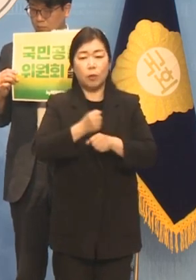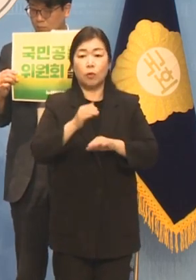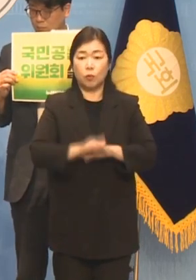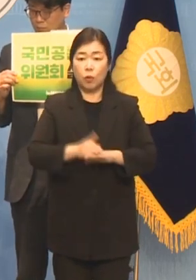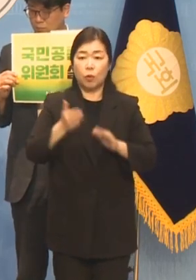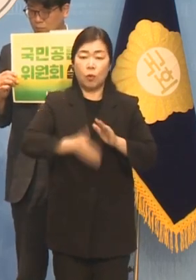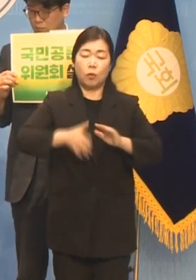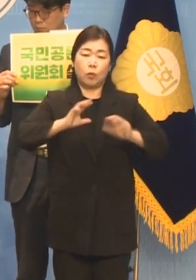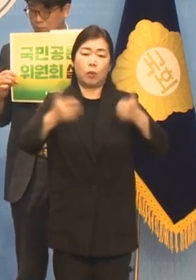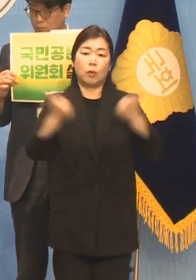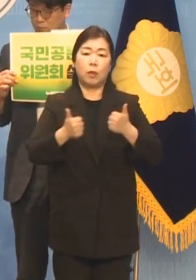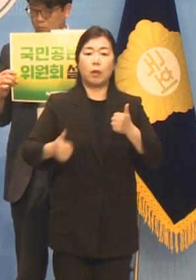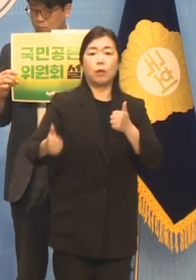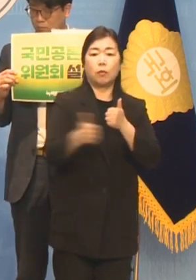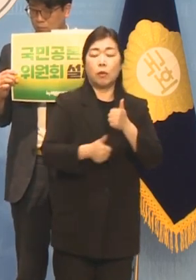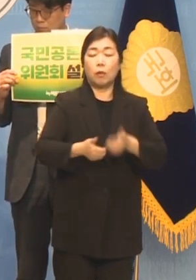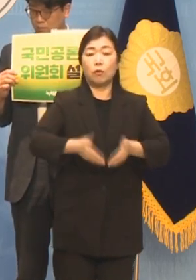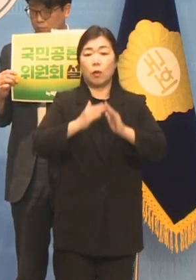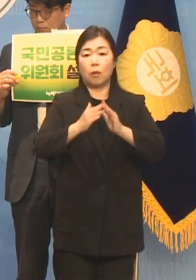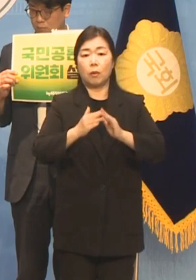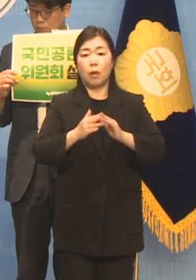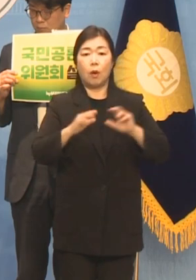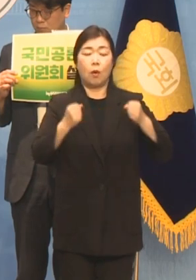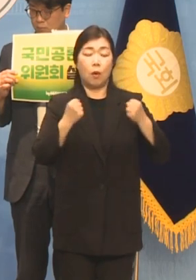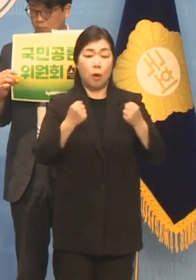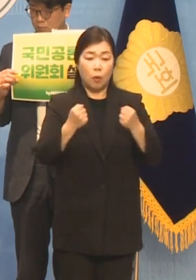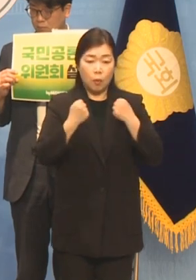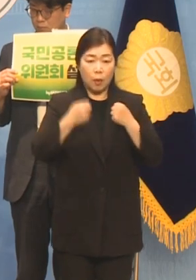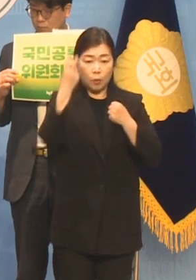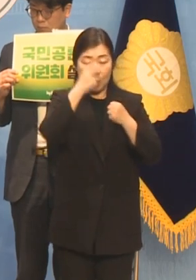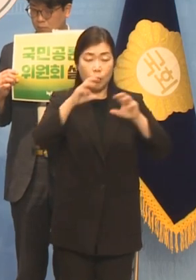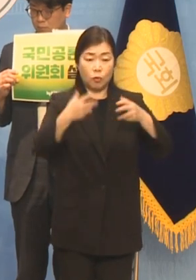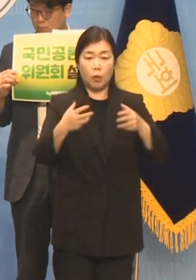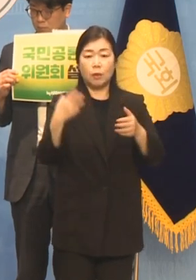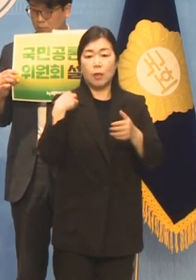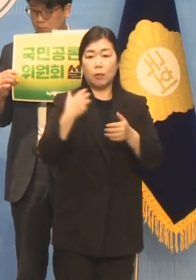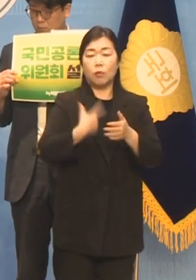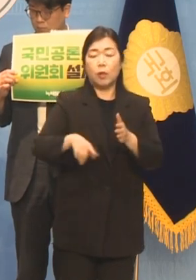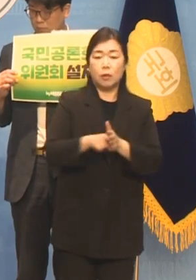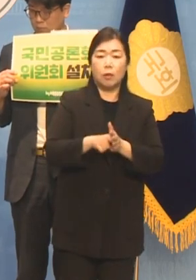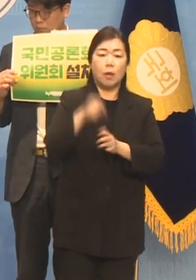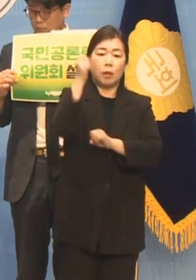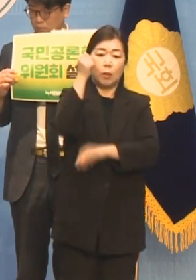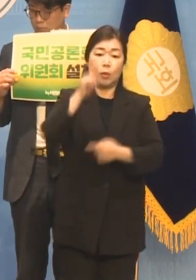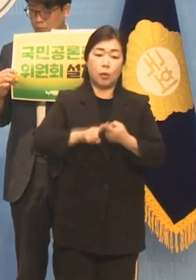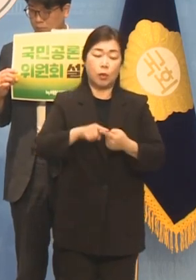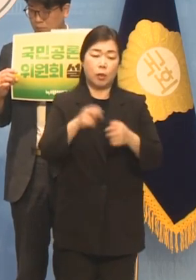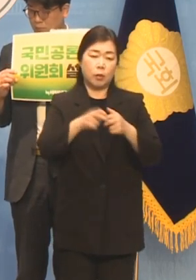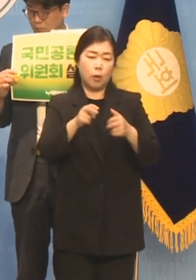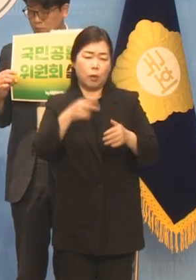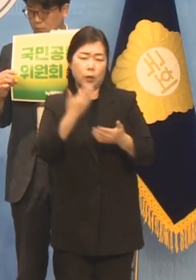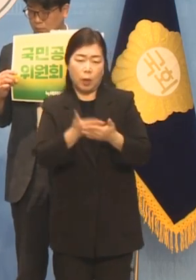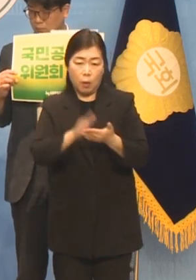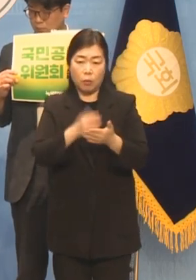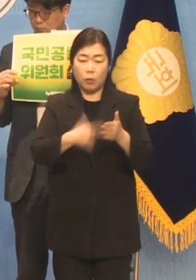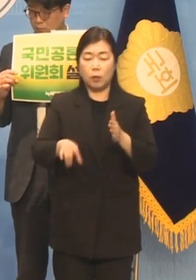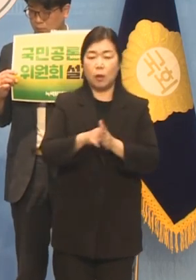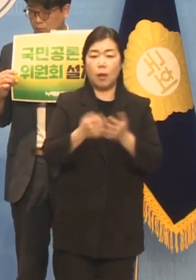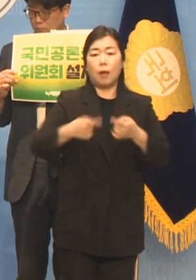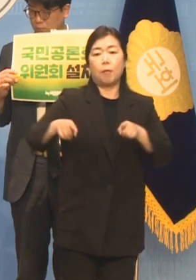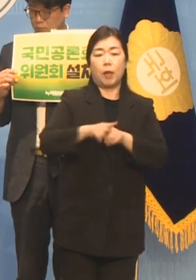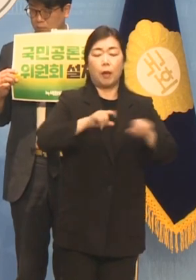국민참여공론화위원회 구성, 건강돌봄 국가를 위한 근본적인 의료개혁을 내걸고 공동행동을 시작할